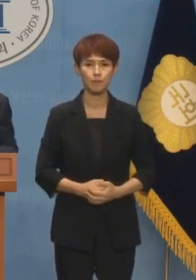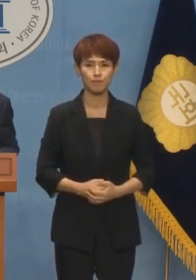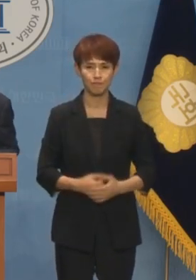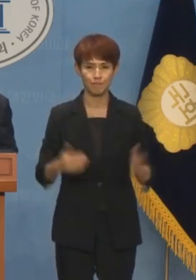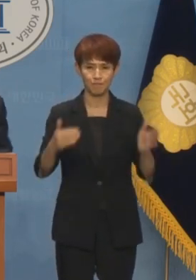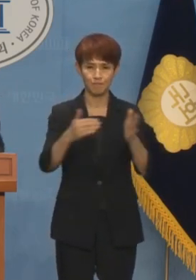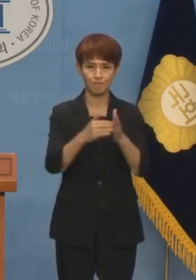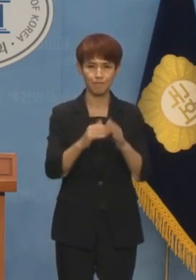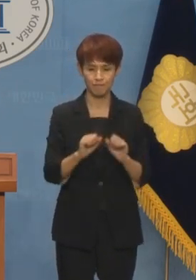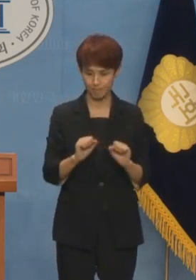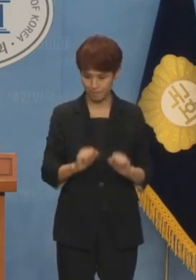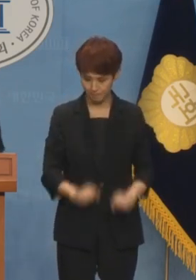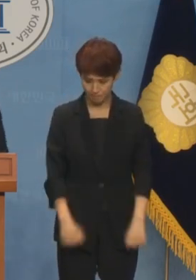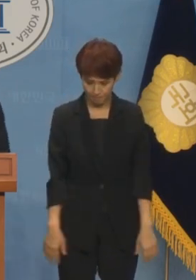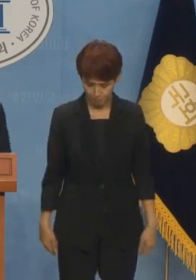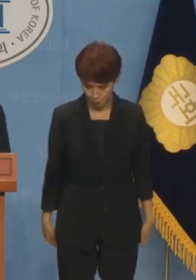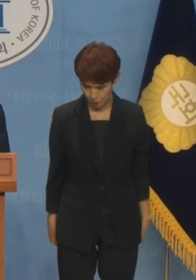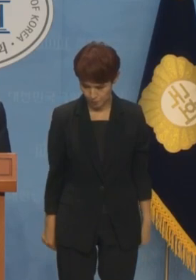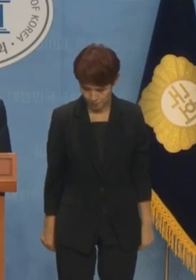이상입니다.